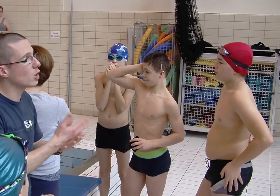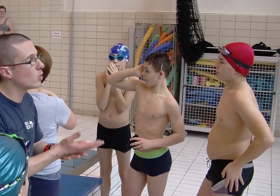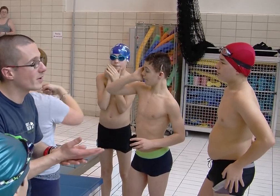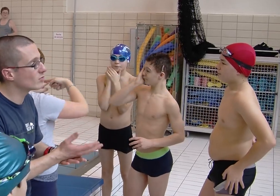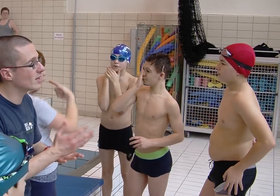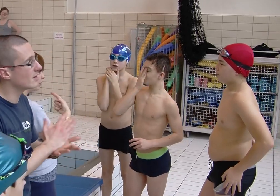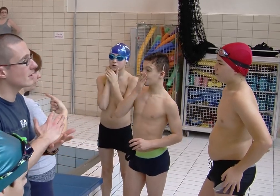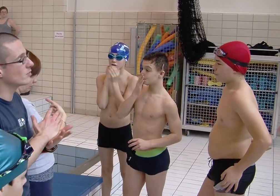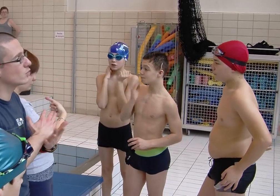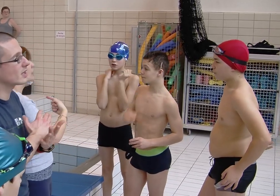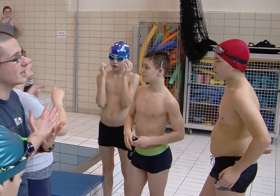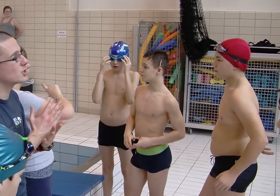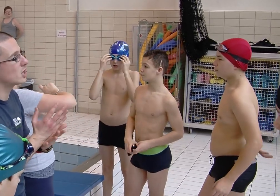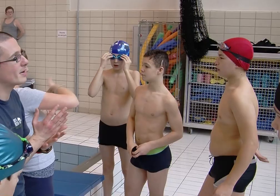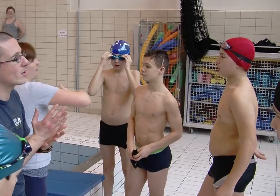plutôt à ça.